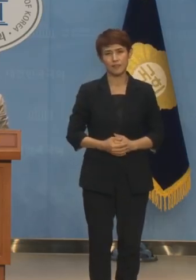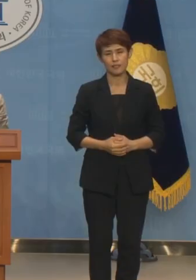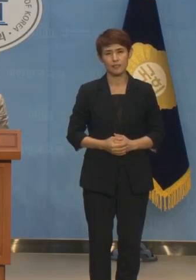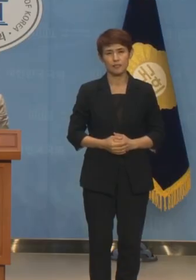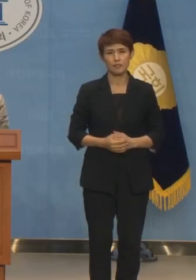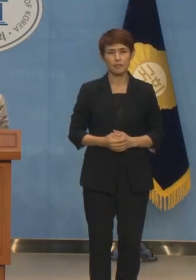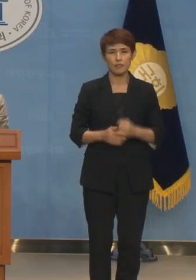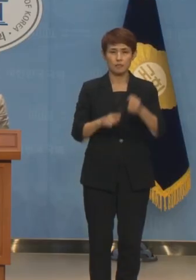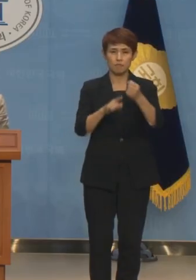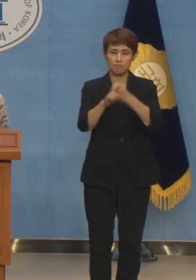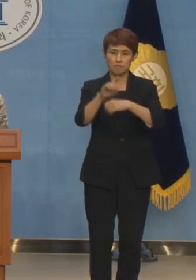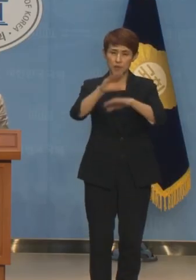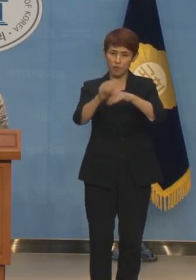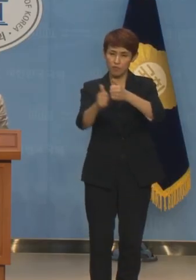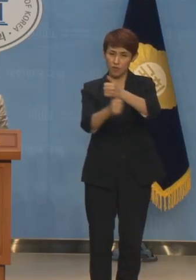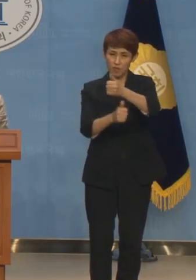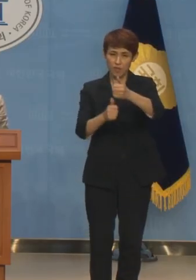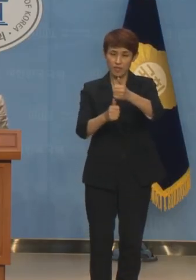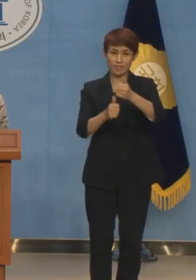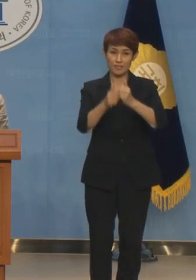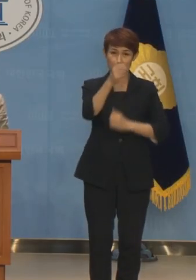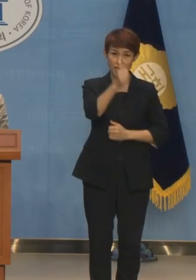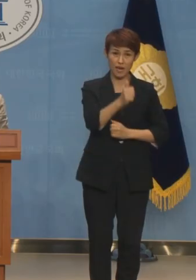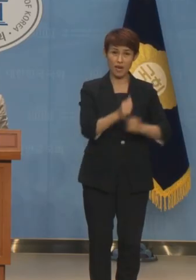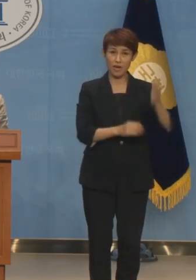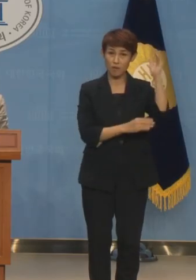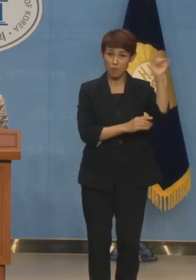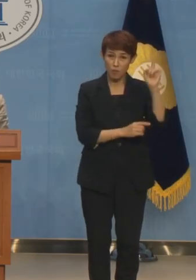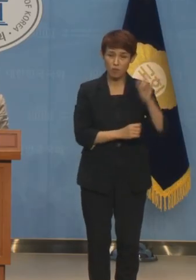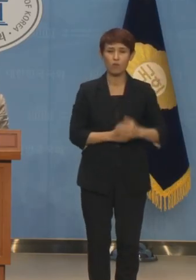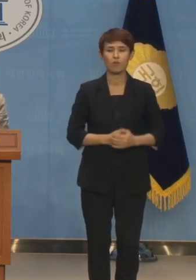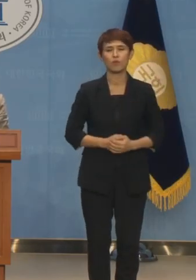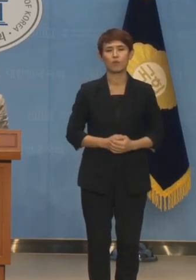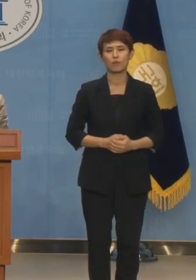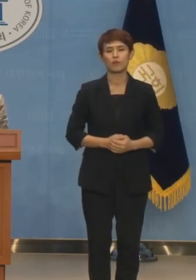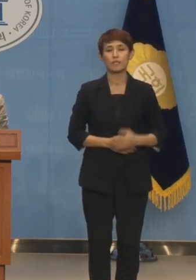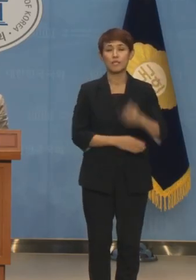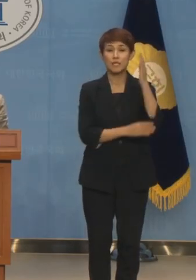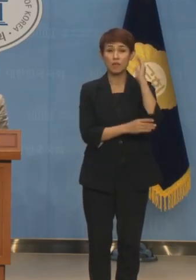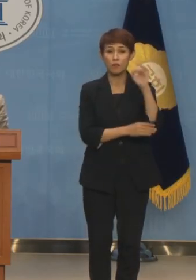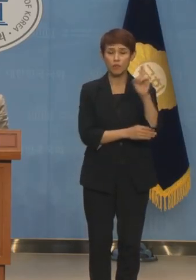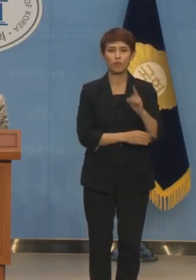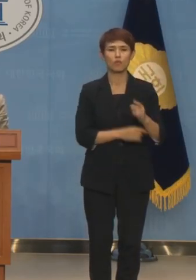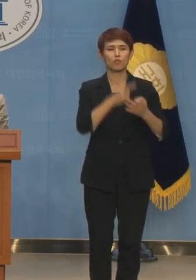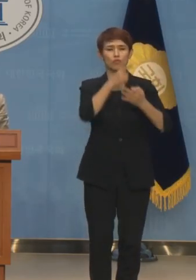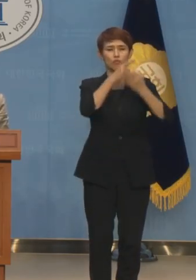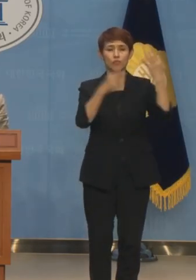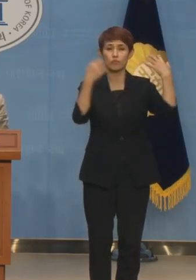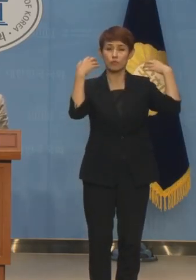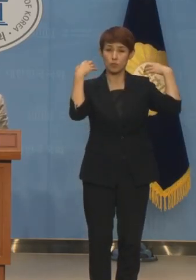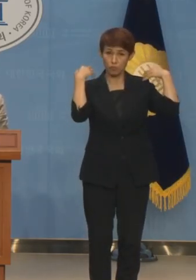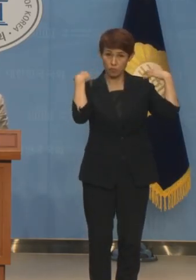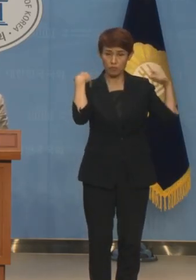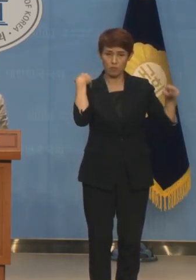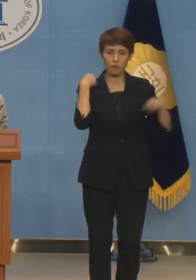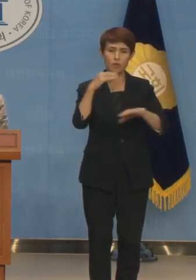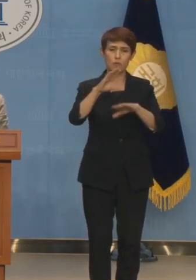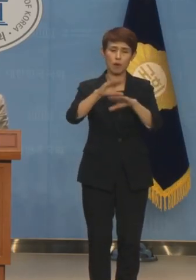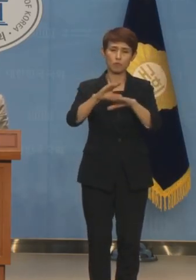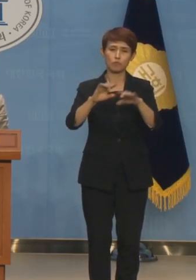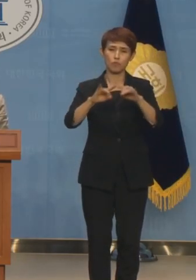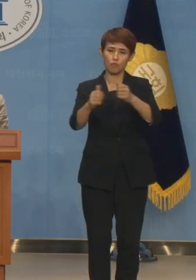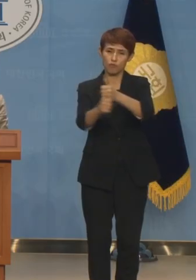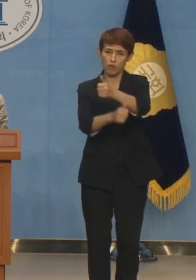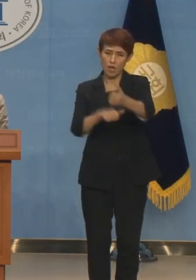가방이 최민희 위원장은 말합니다. 자신은 윤석열 정부가 방통위를